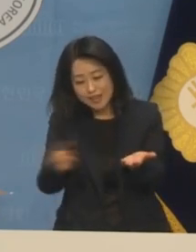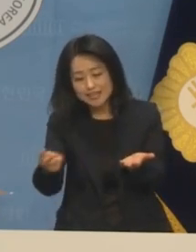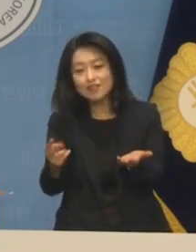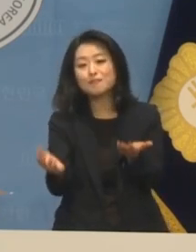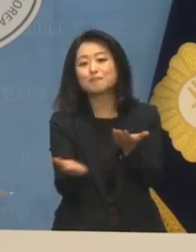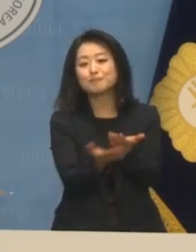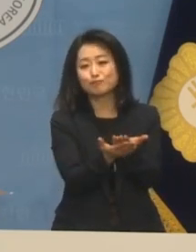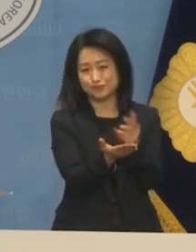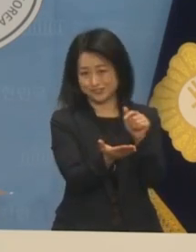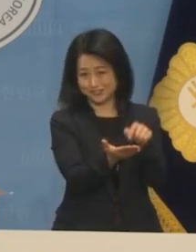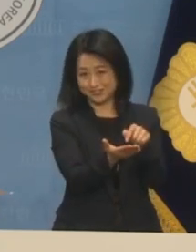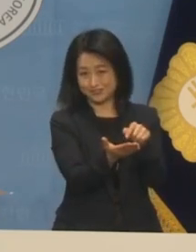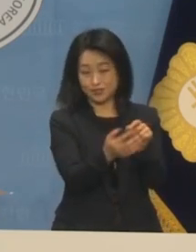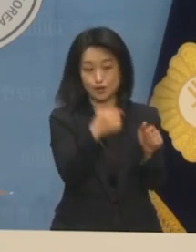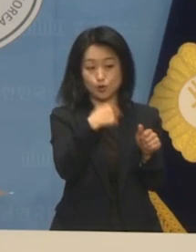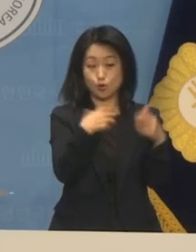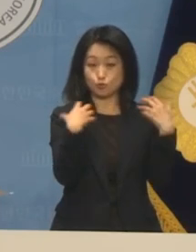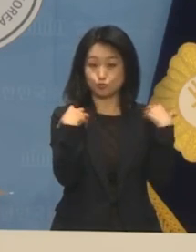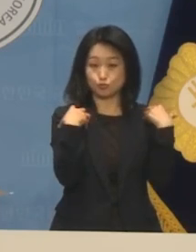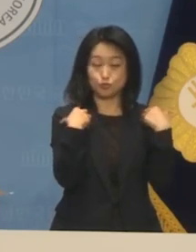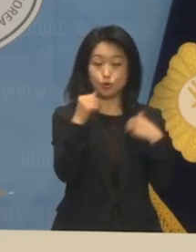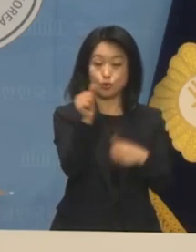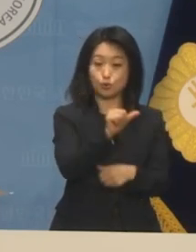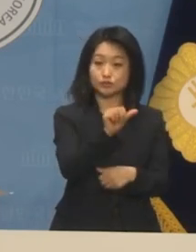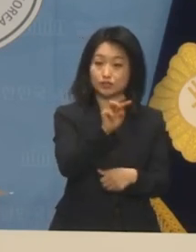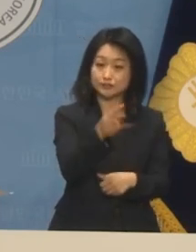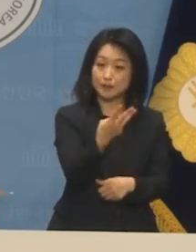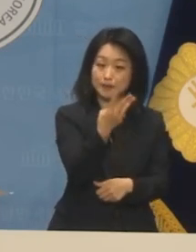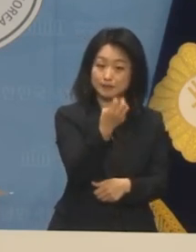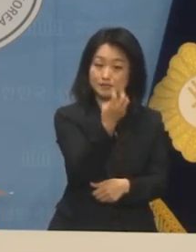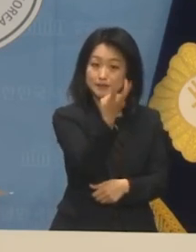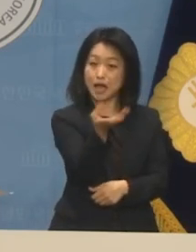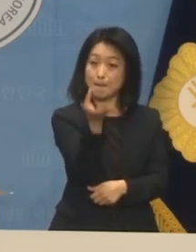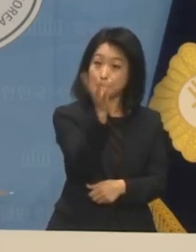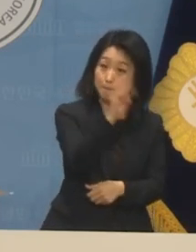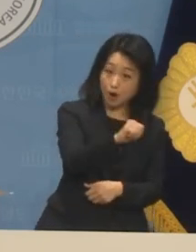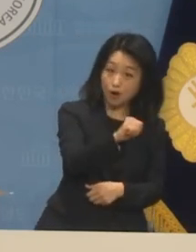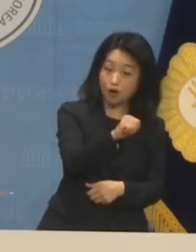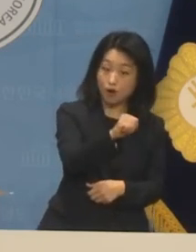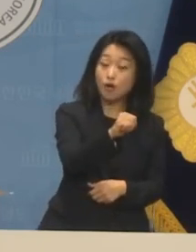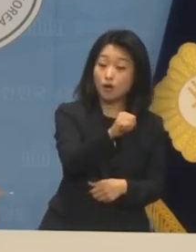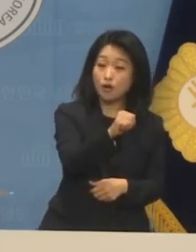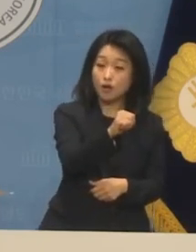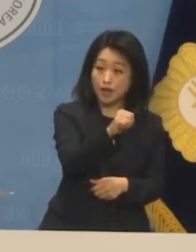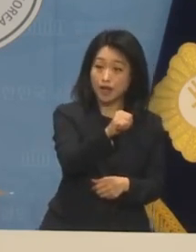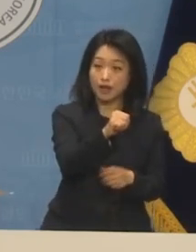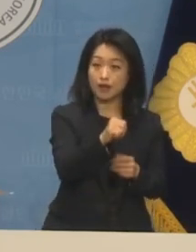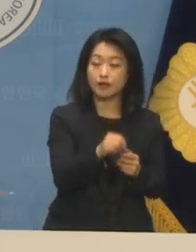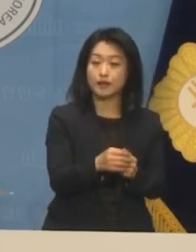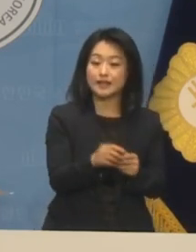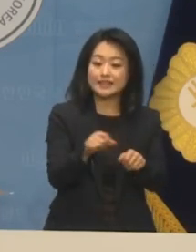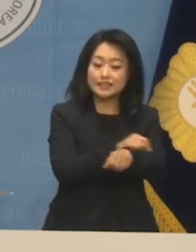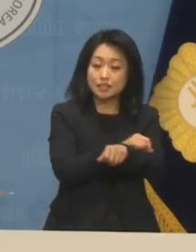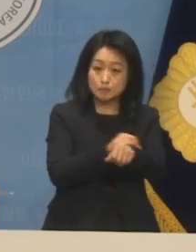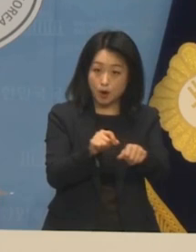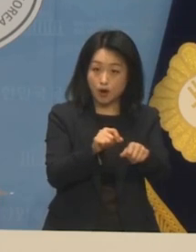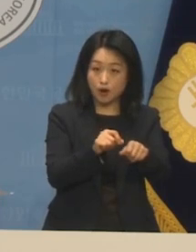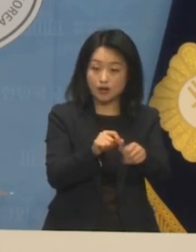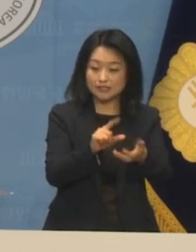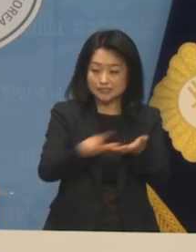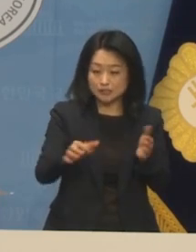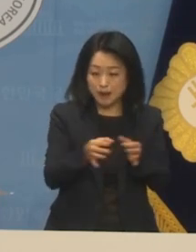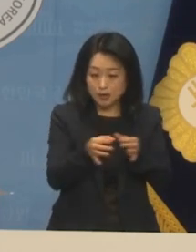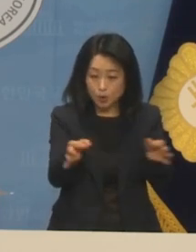법률안으로 교육부의 올해 기준 5,333억 원 규모의